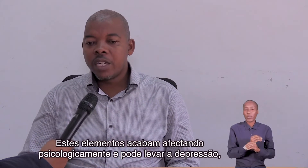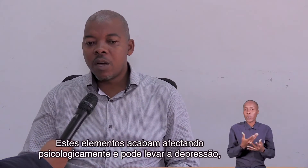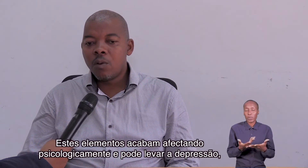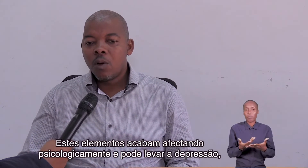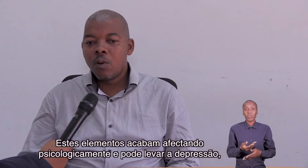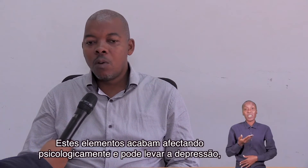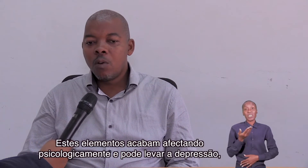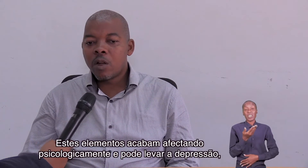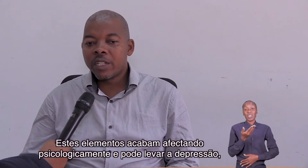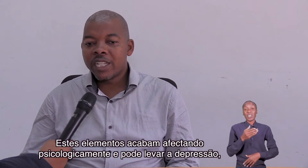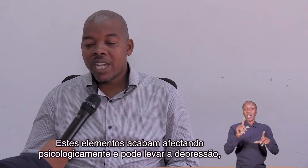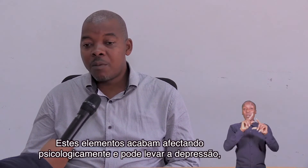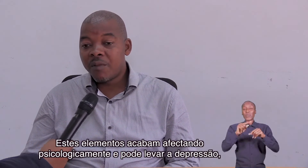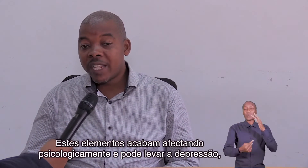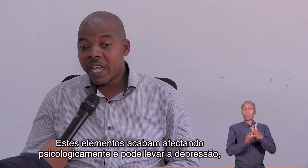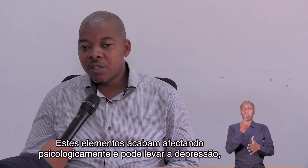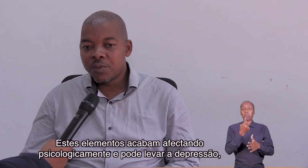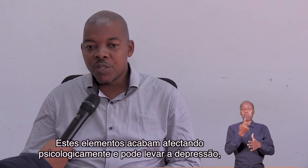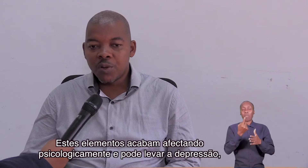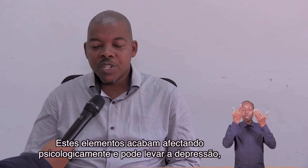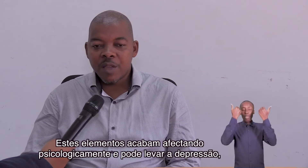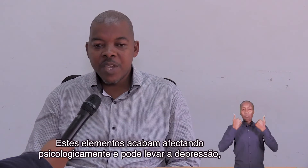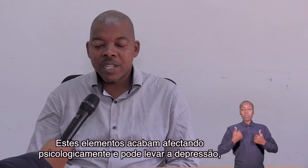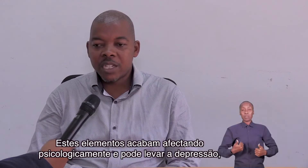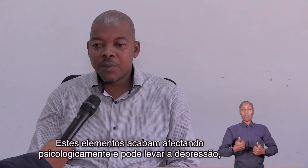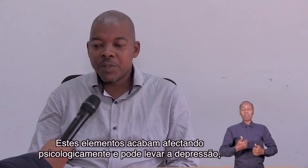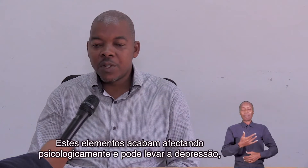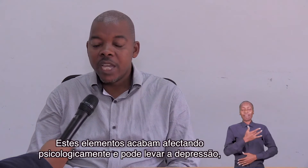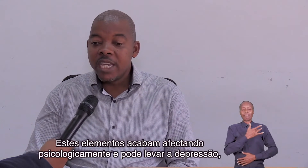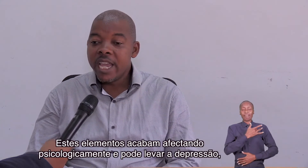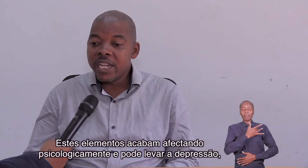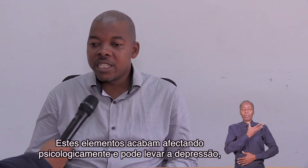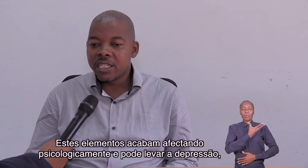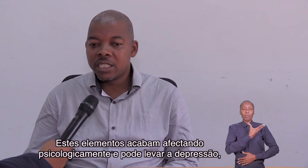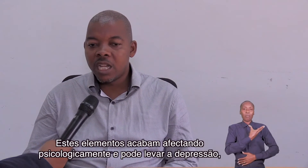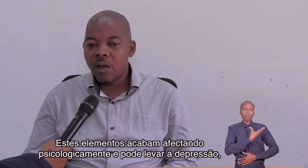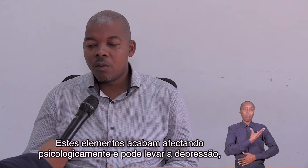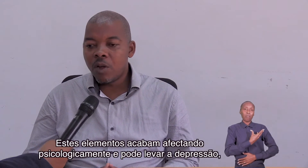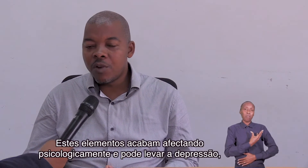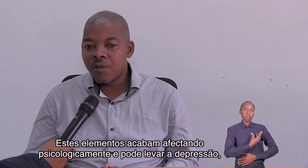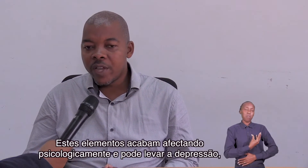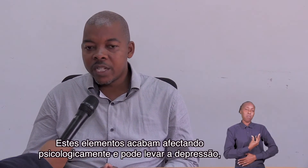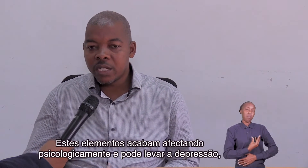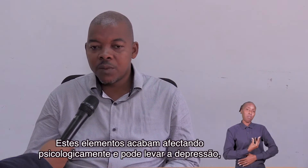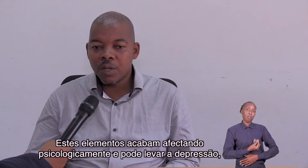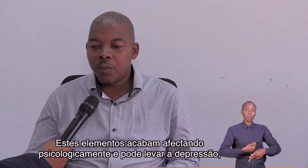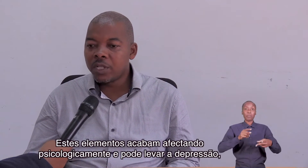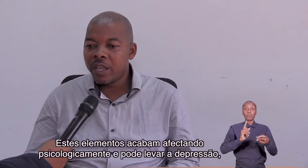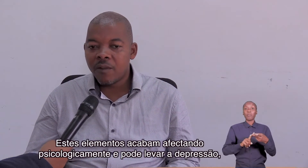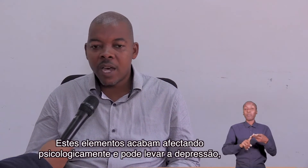então o que acontece acaba afetando psicologicamente esta pessoa. E esta questão, quando afeta esta pessoa, pode levar